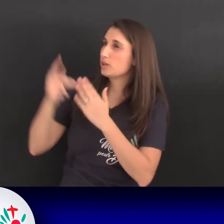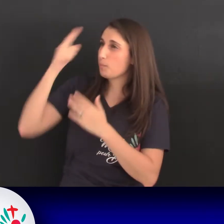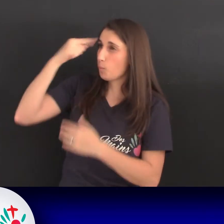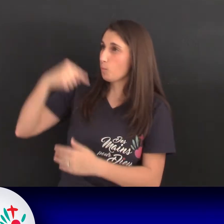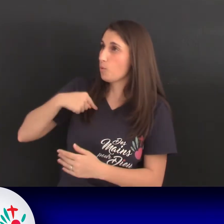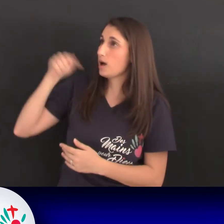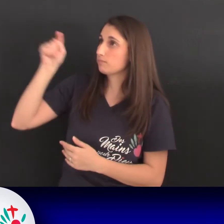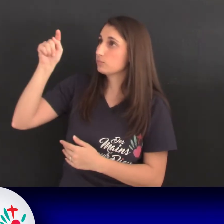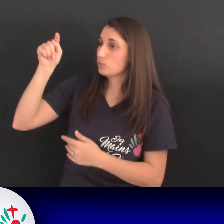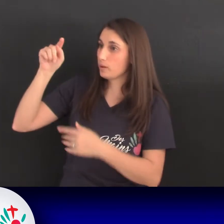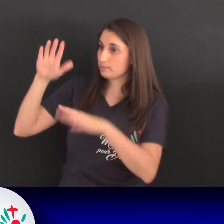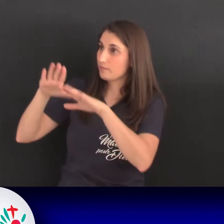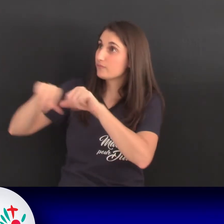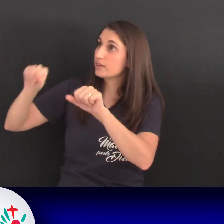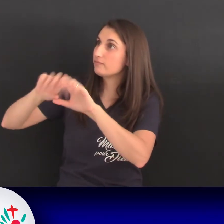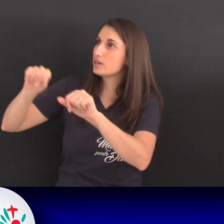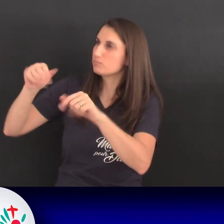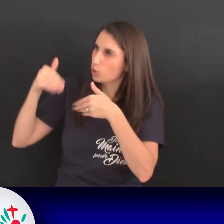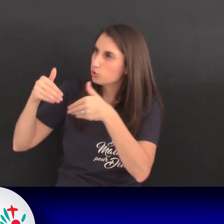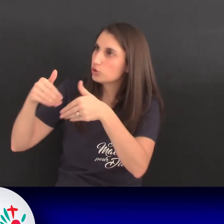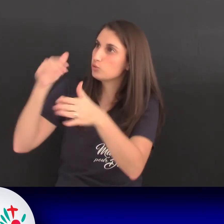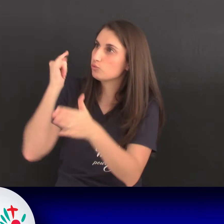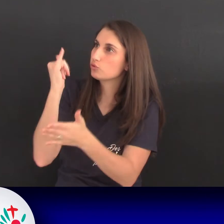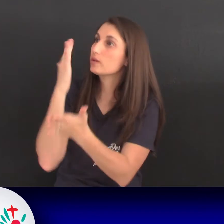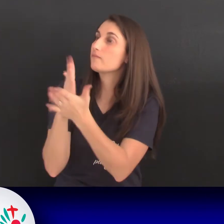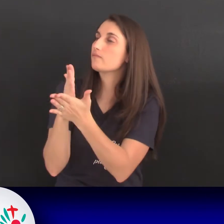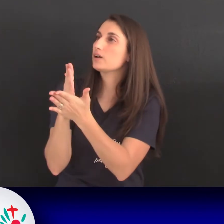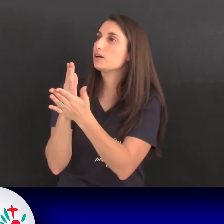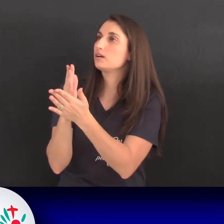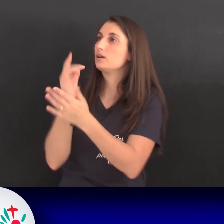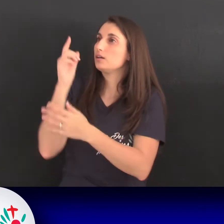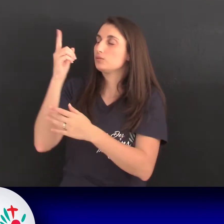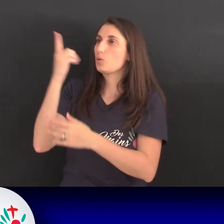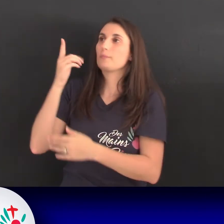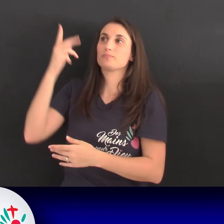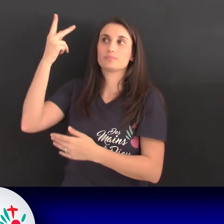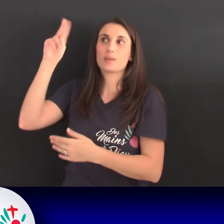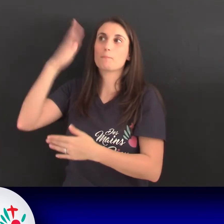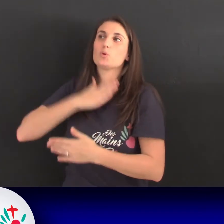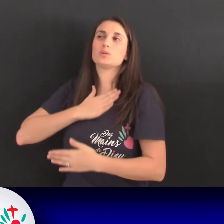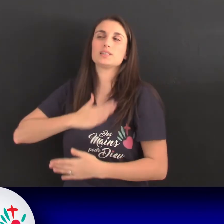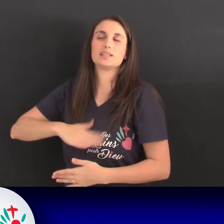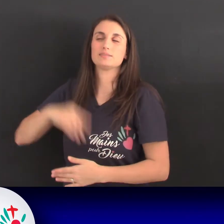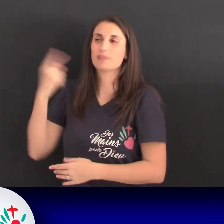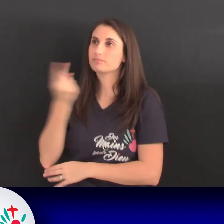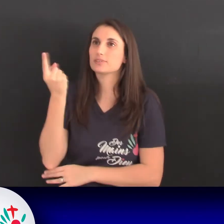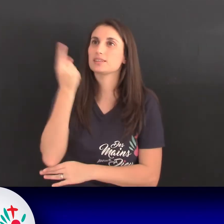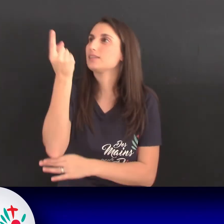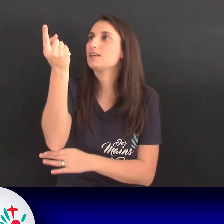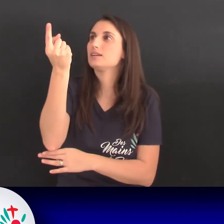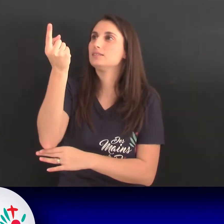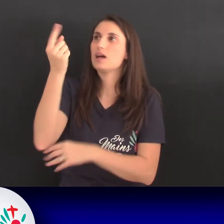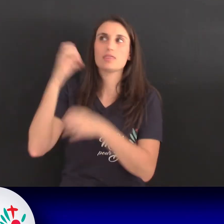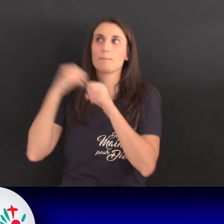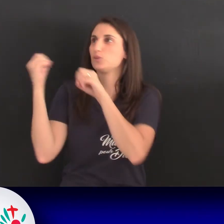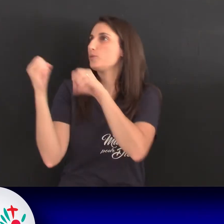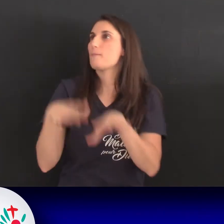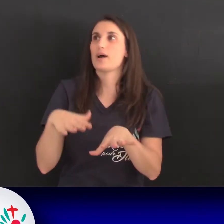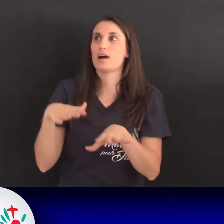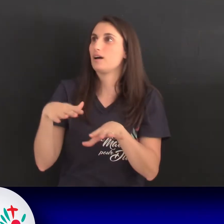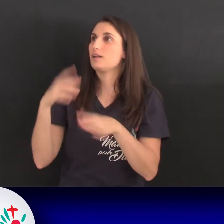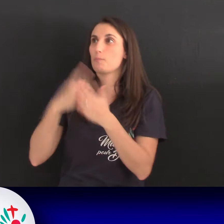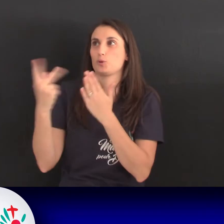L'Éternel, ta bonté dure éternellement. N'abandonne pas les œuvres de tes mains. » Frères et